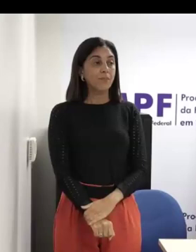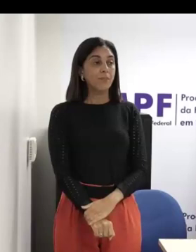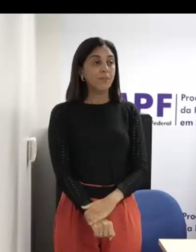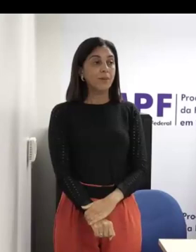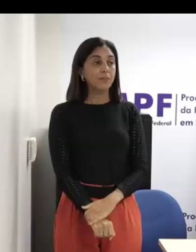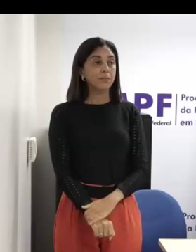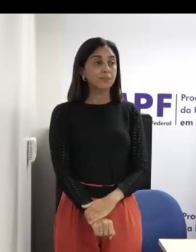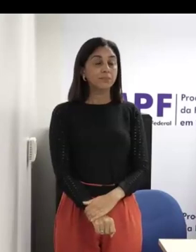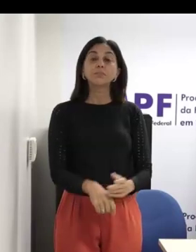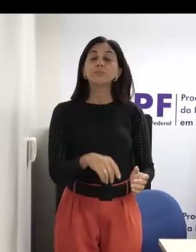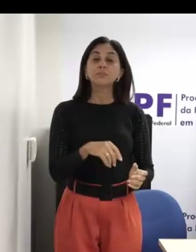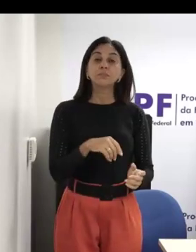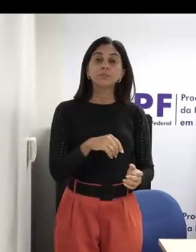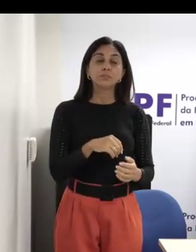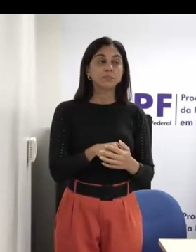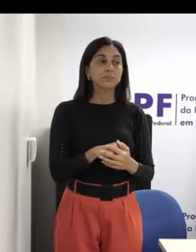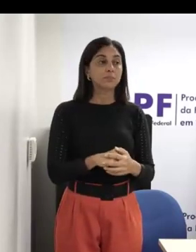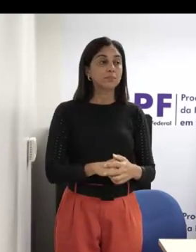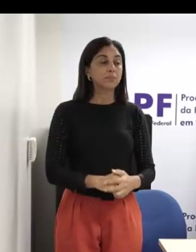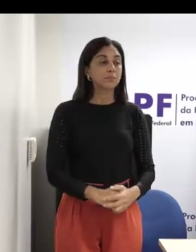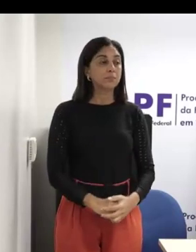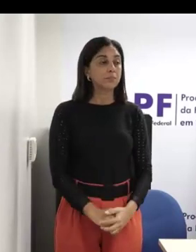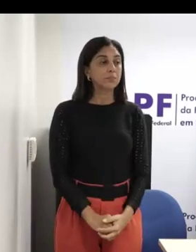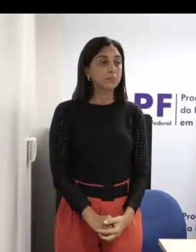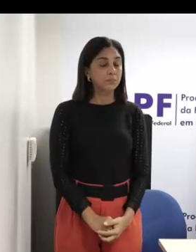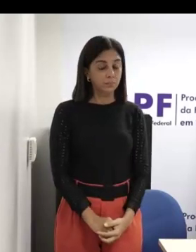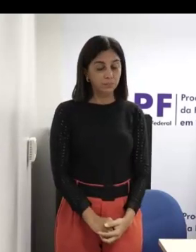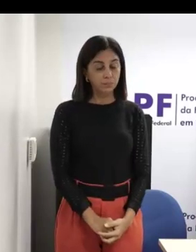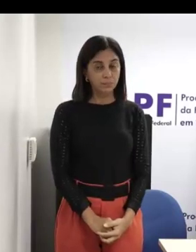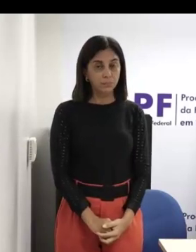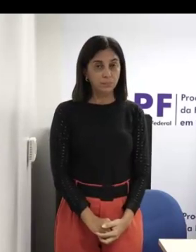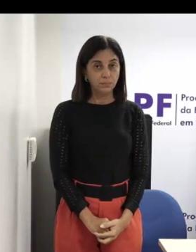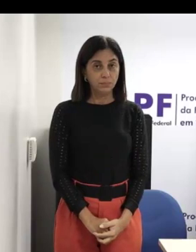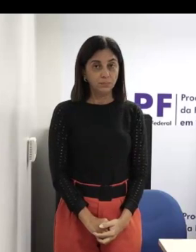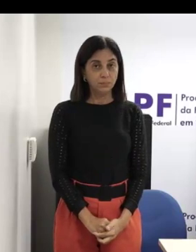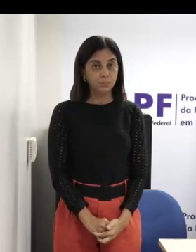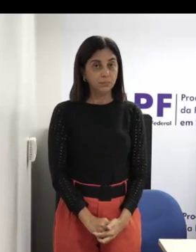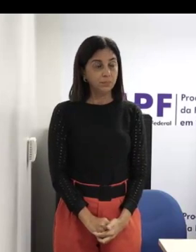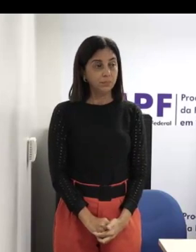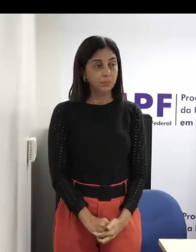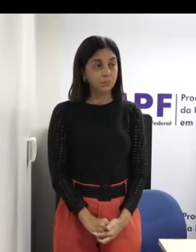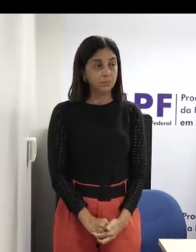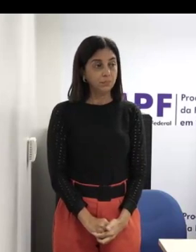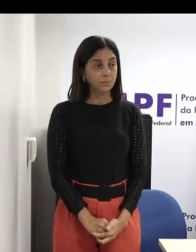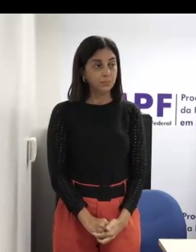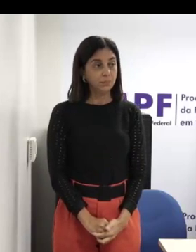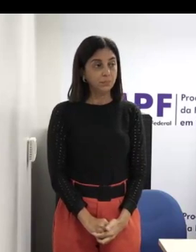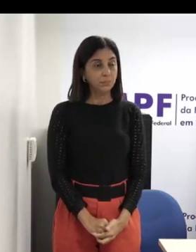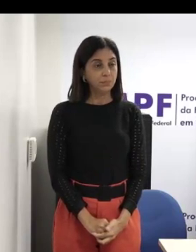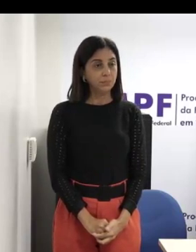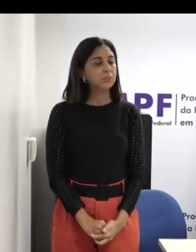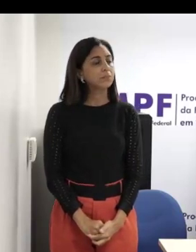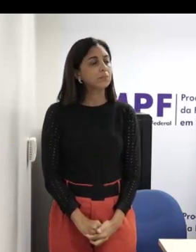pais aí essa não é bem uma pergunta mas para consideração se os senhores acharem interessante uma das falas que a gente sempre coloca